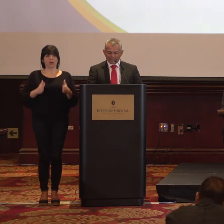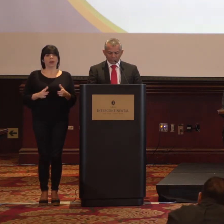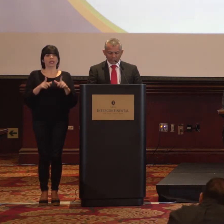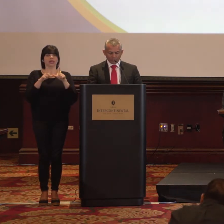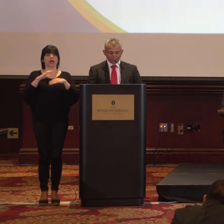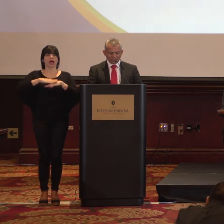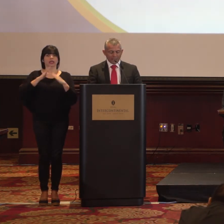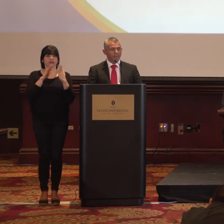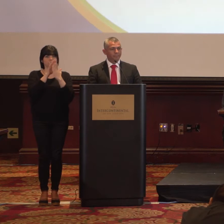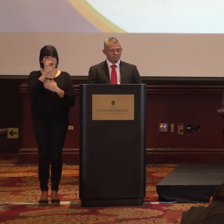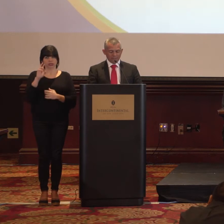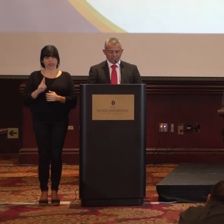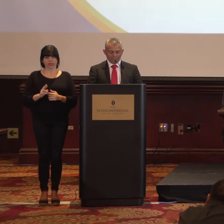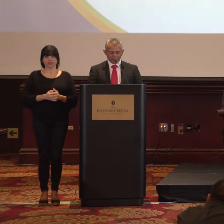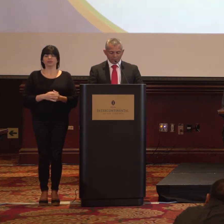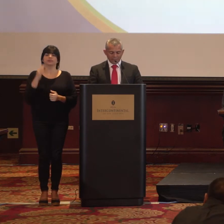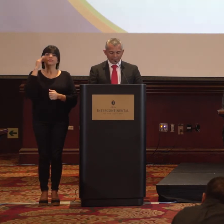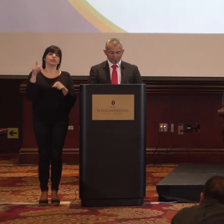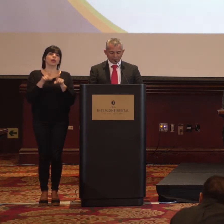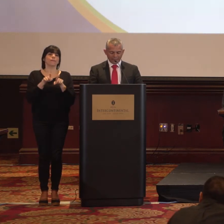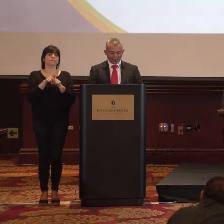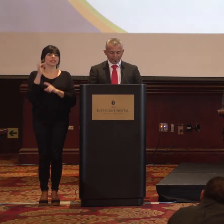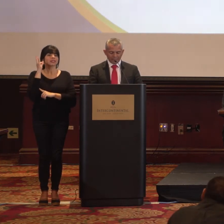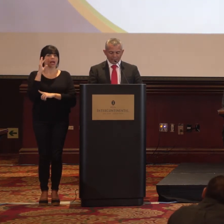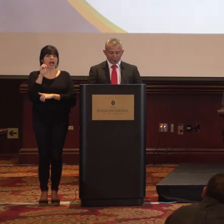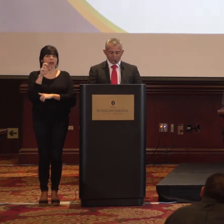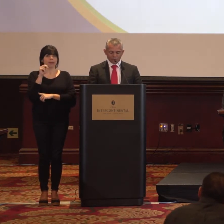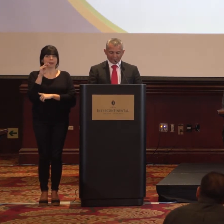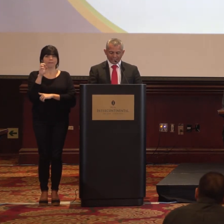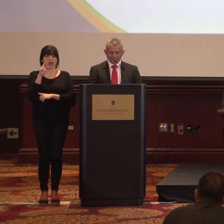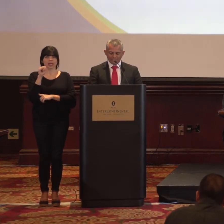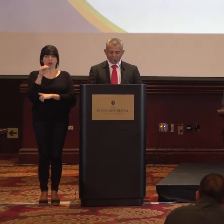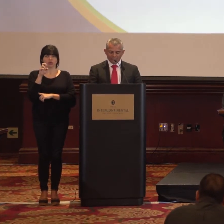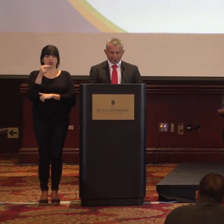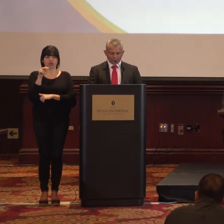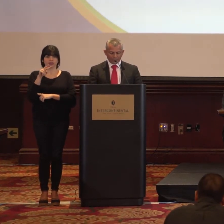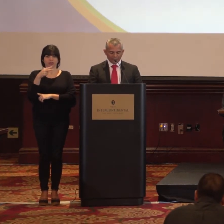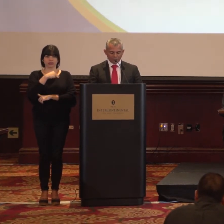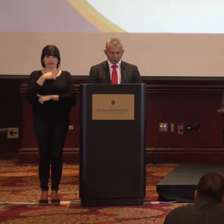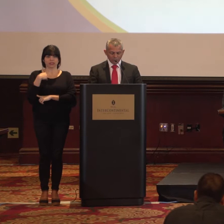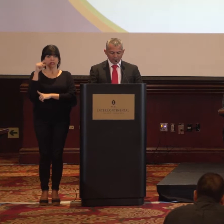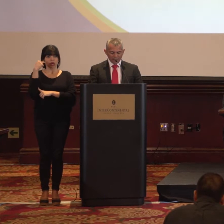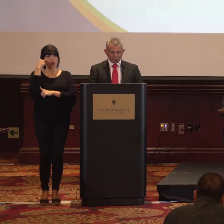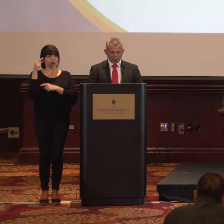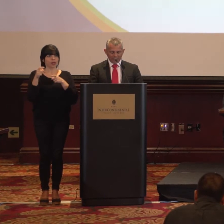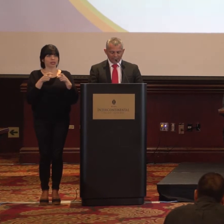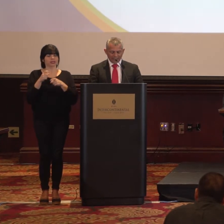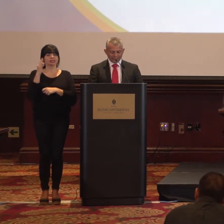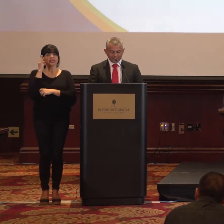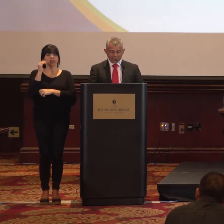acreditado en Costa Rica saludamos también a la señora Carmen María Muñoz Quesada viceministra de gobernación